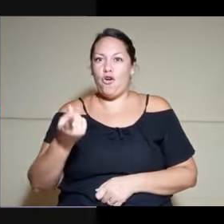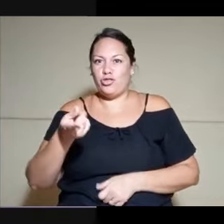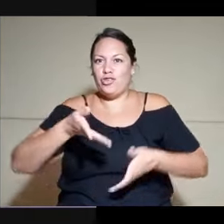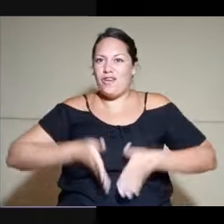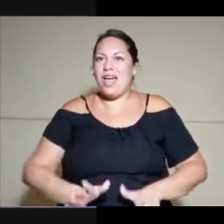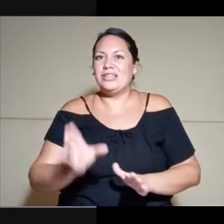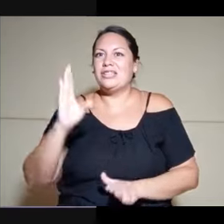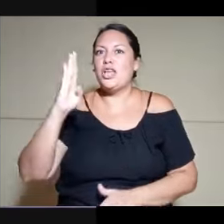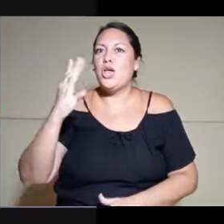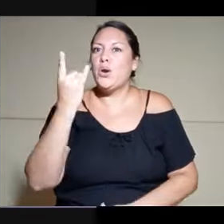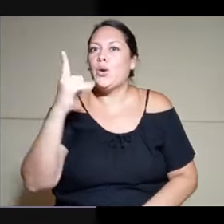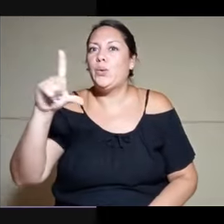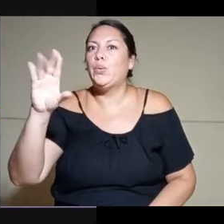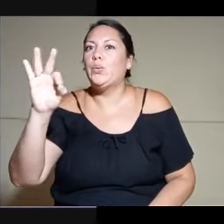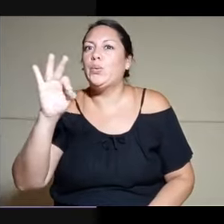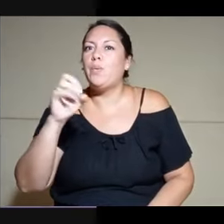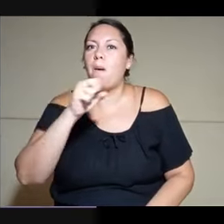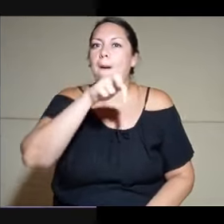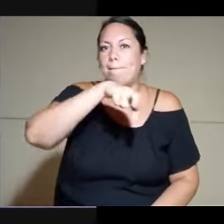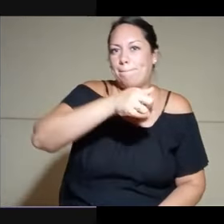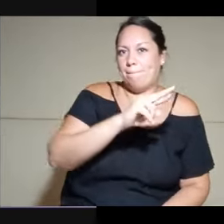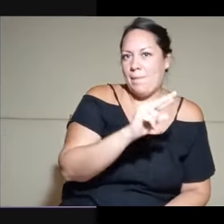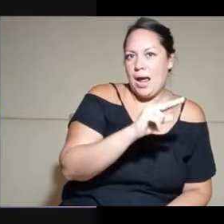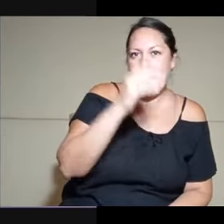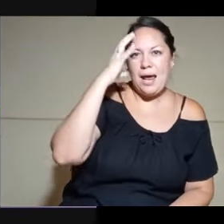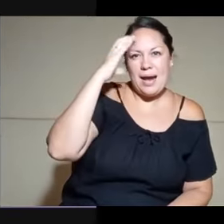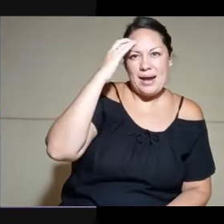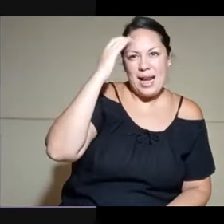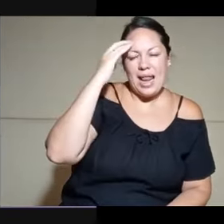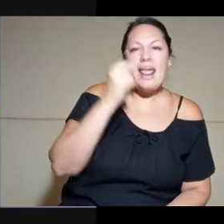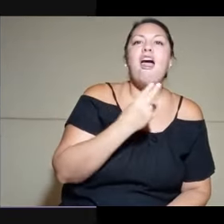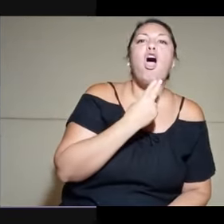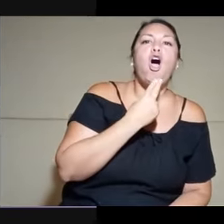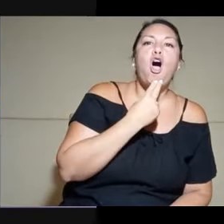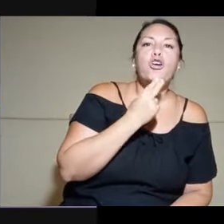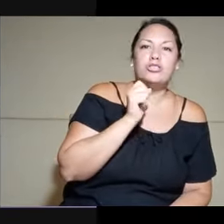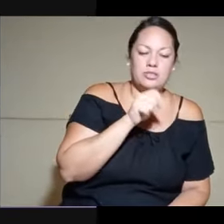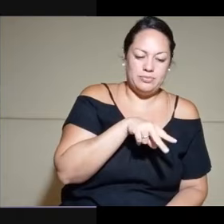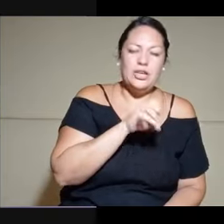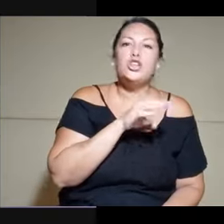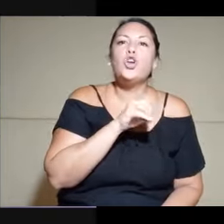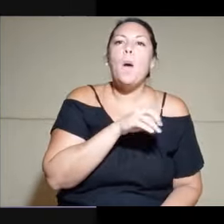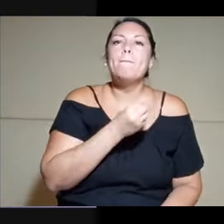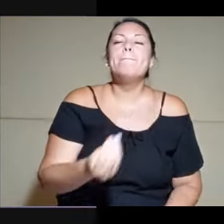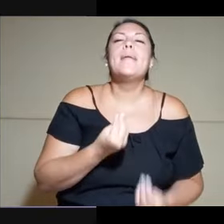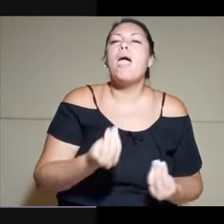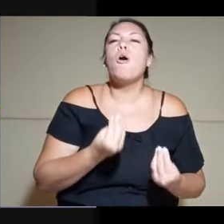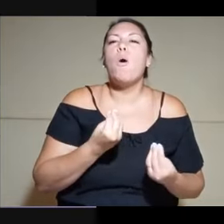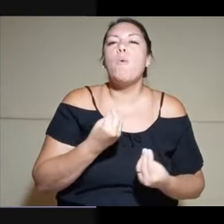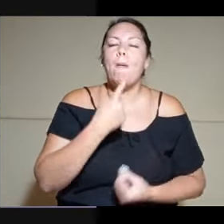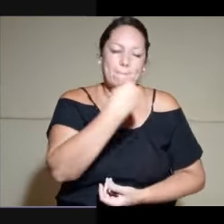profe. Sí, profe. Bien. Otro par craneal que nace en el bulbo es el par craneal